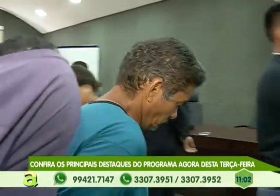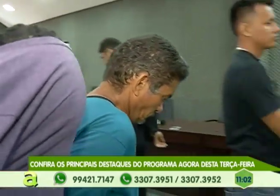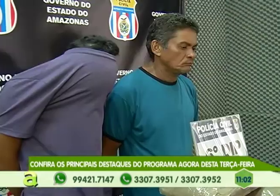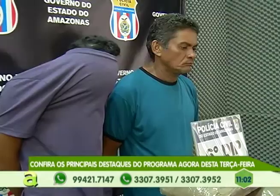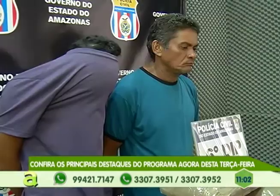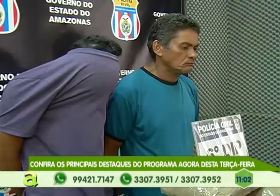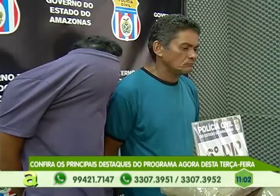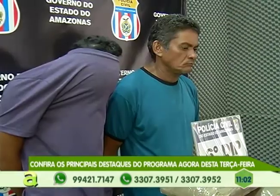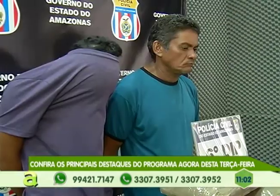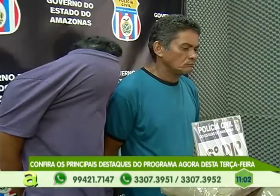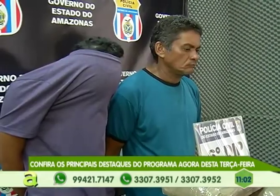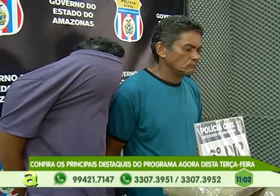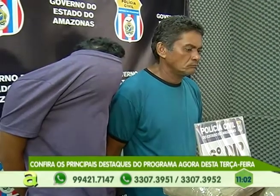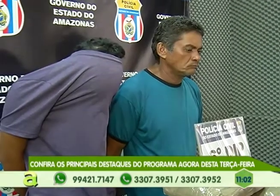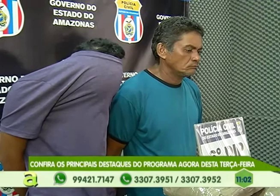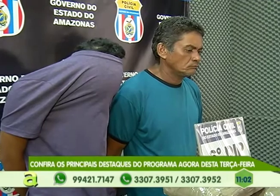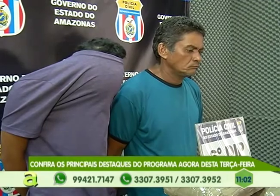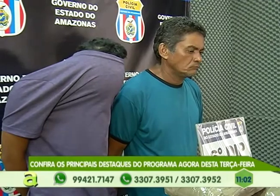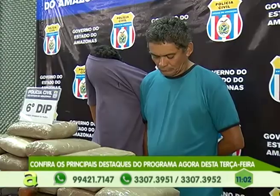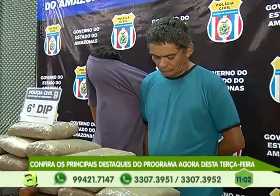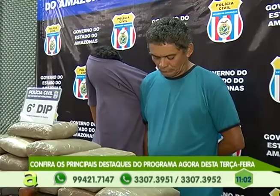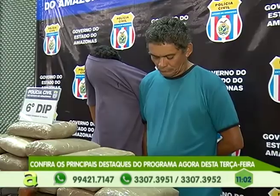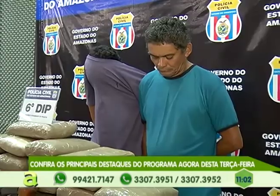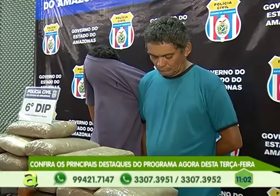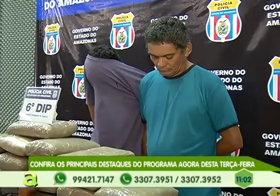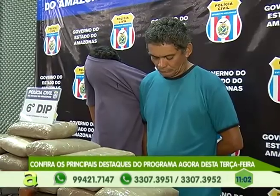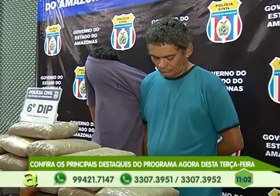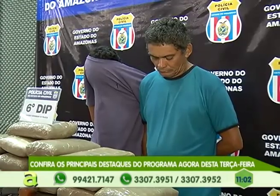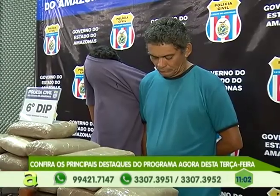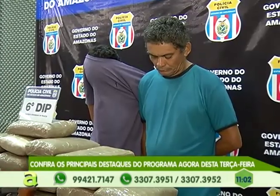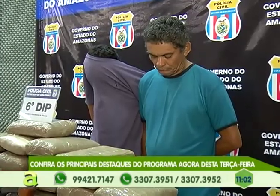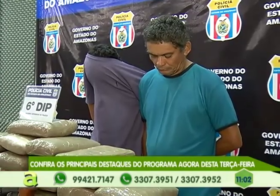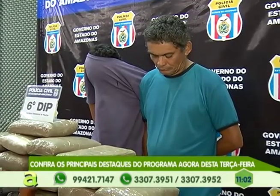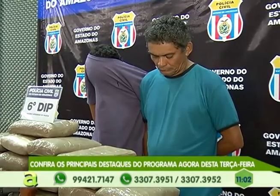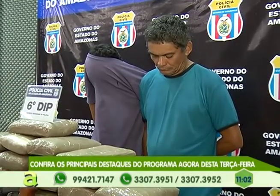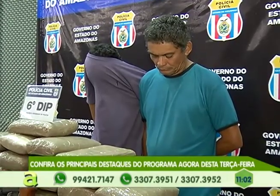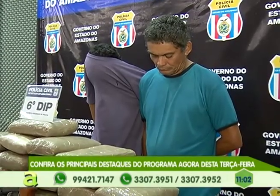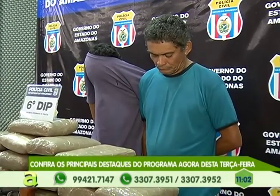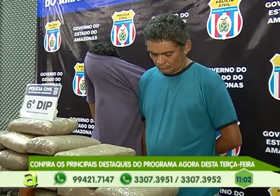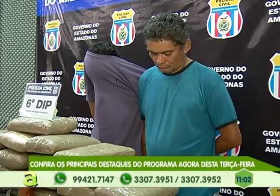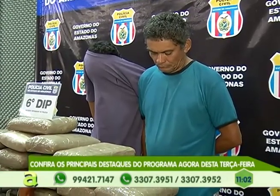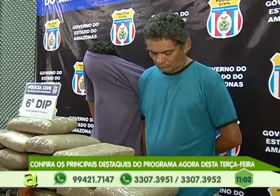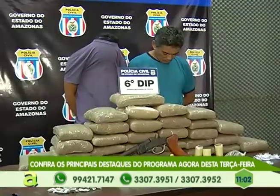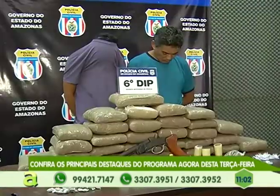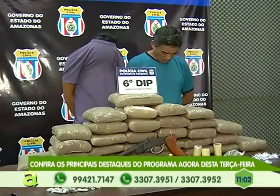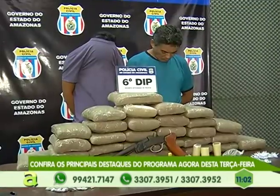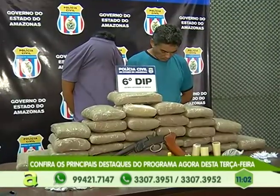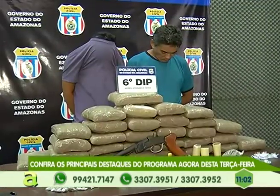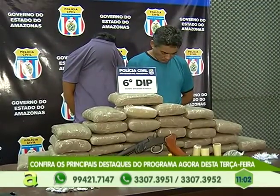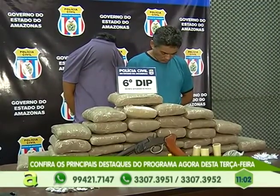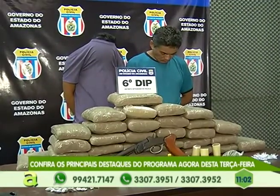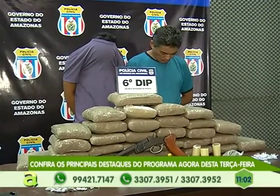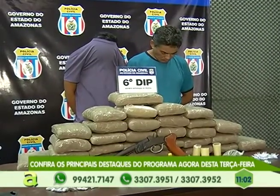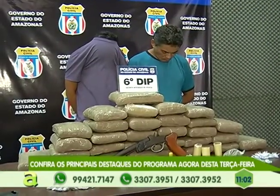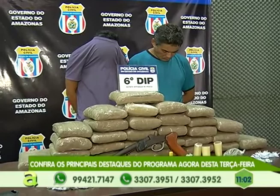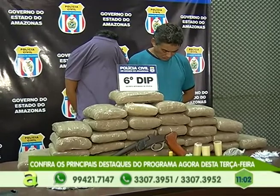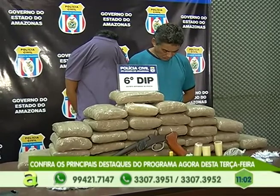importância que tem essa ação da polícia sempre, todos os dias, minando o tráfico de drogas, tirando o tráfico de